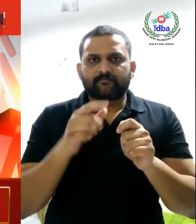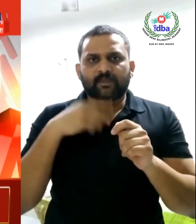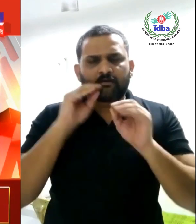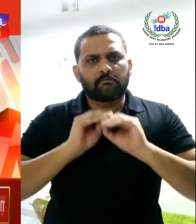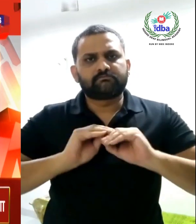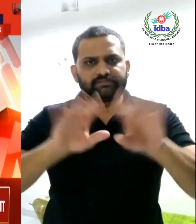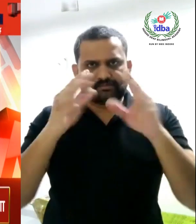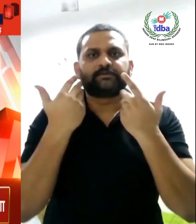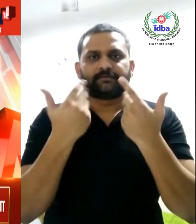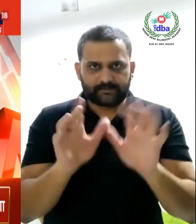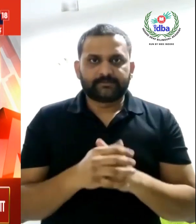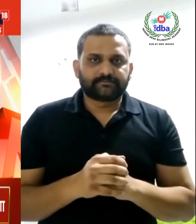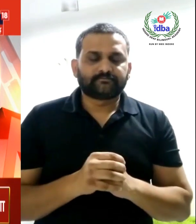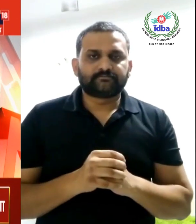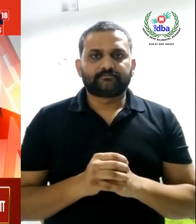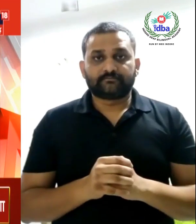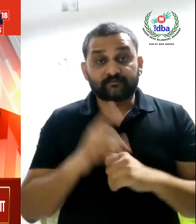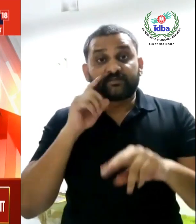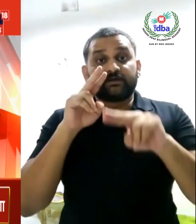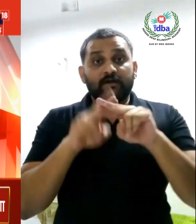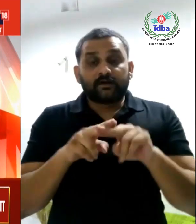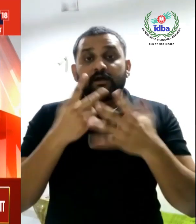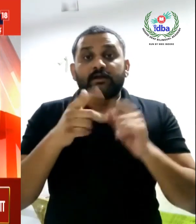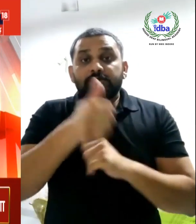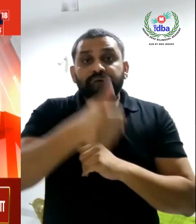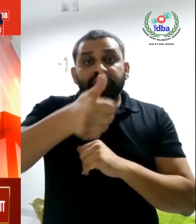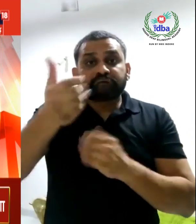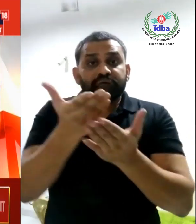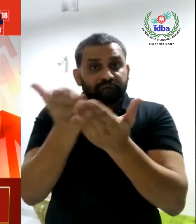अधिसूचना जारी कर दी है। अगर संबंधित अधिकारी